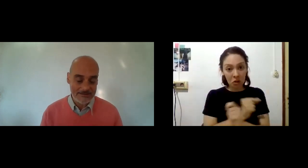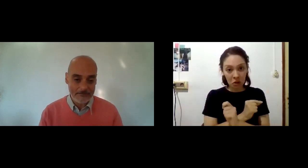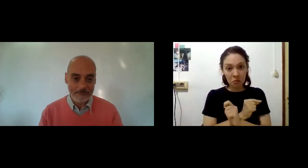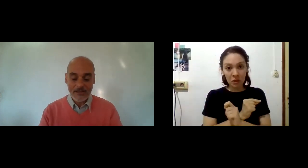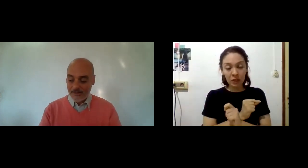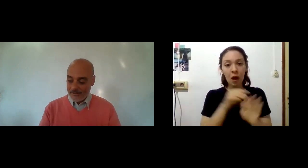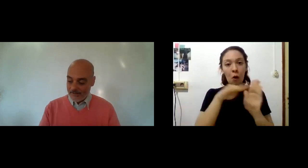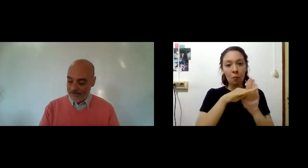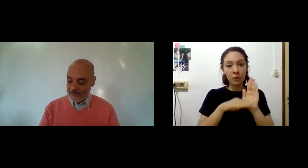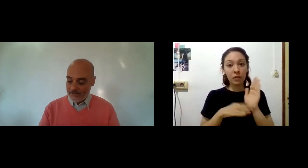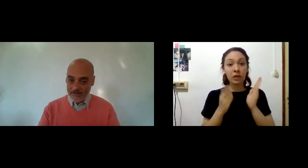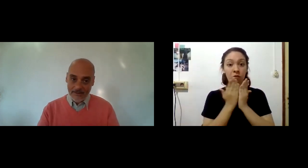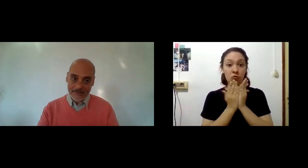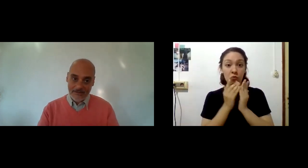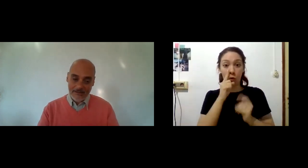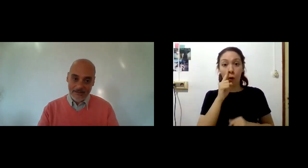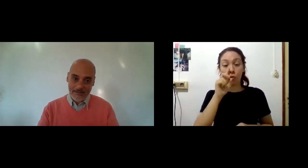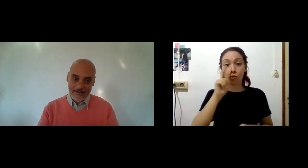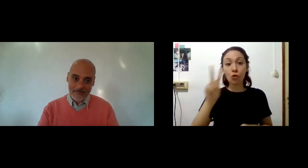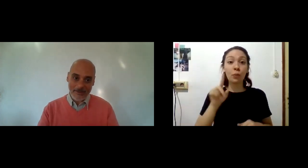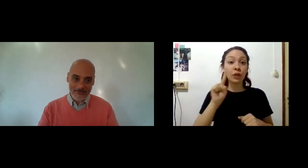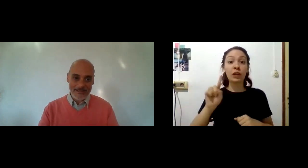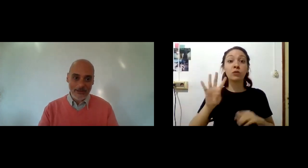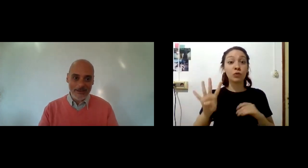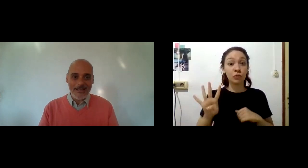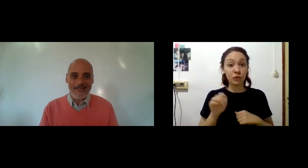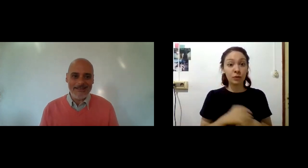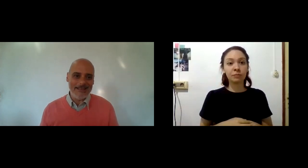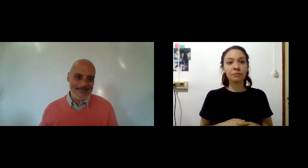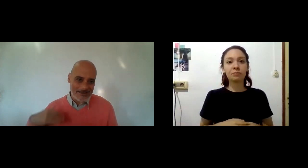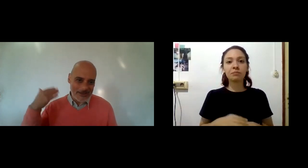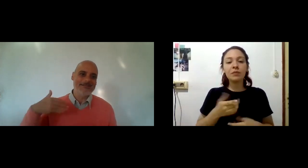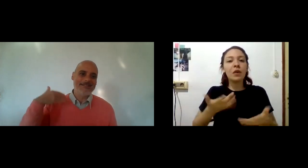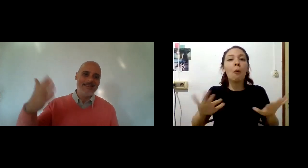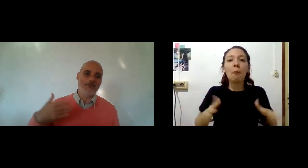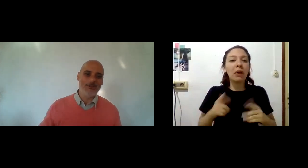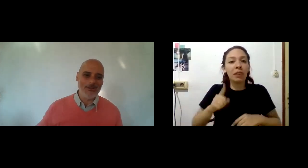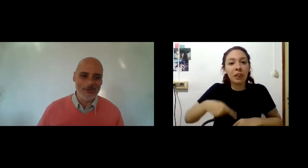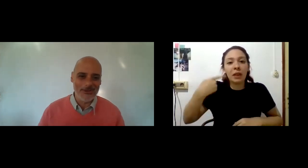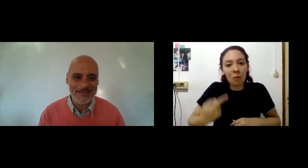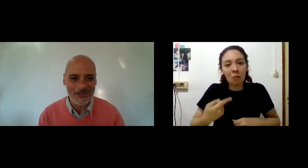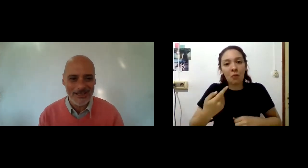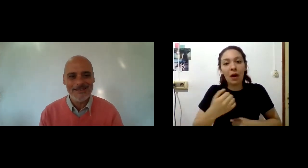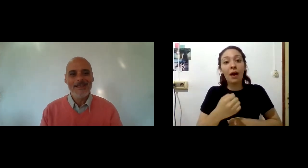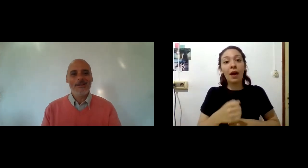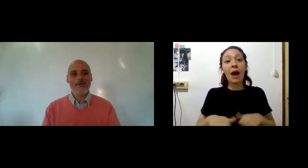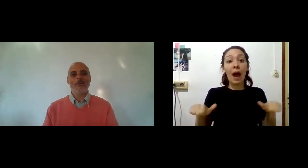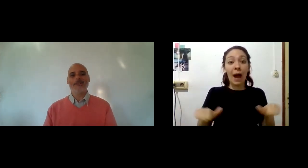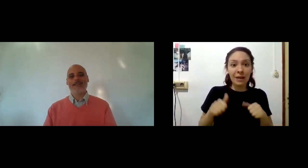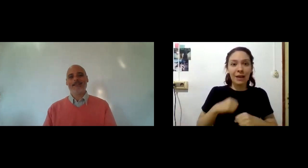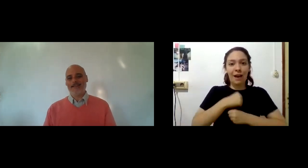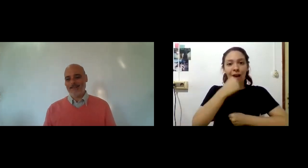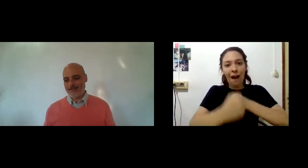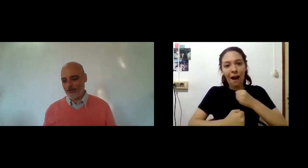año más. Y me parece una linda novedad y que hace que, bueno, que estemos todos como, y todas